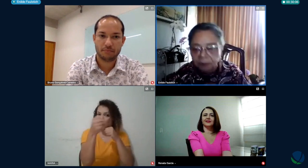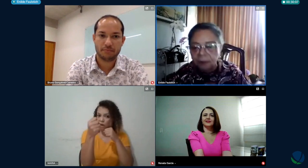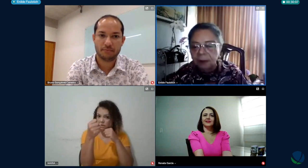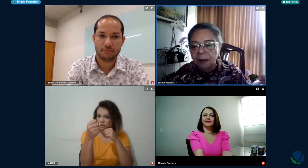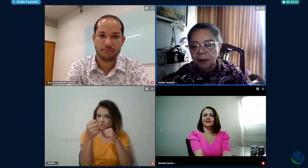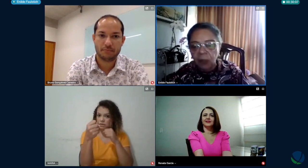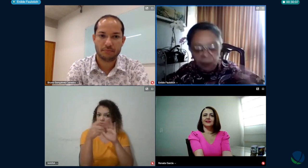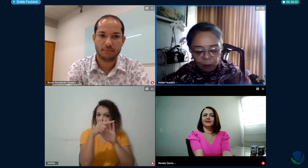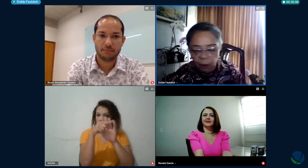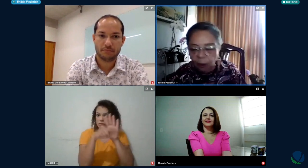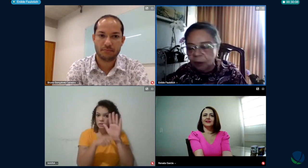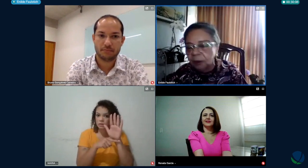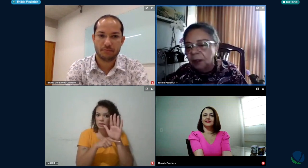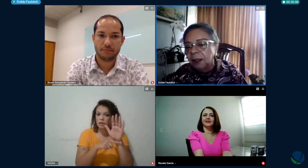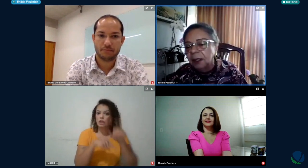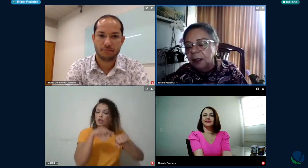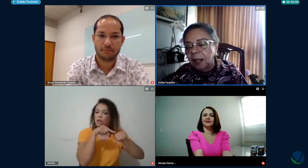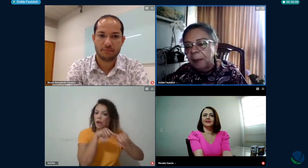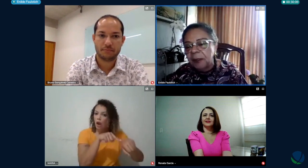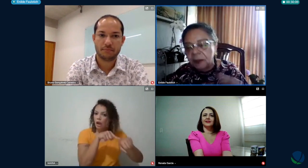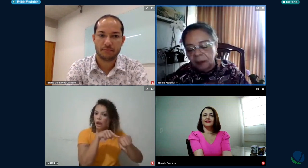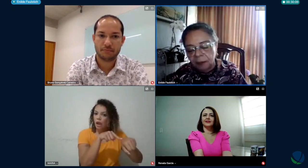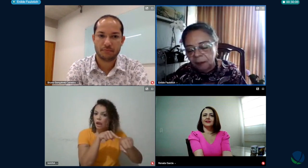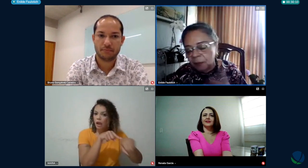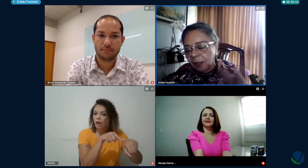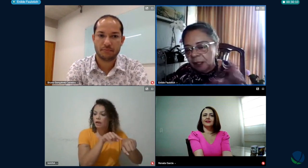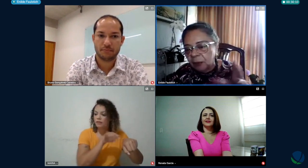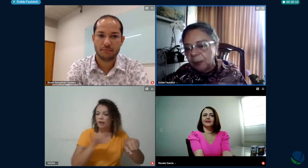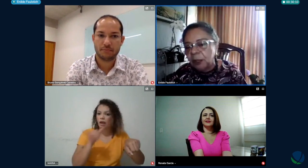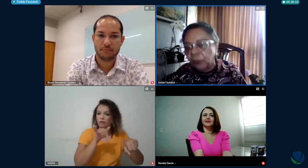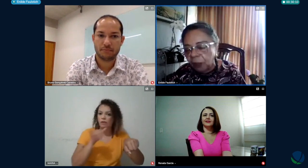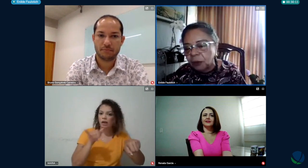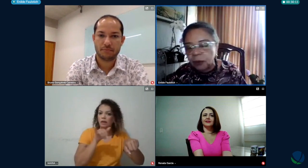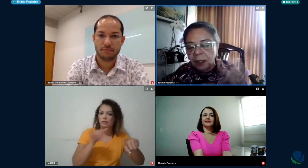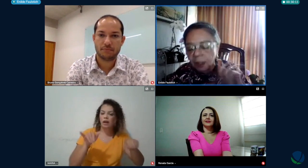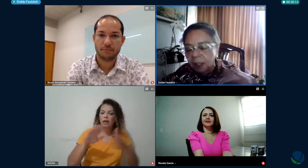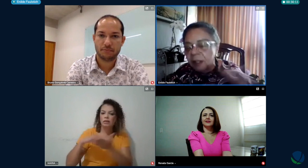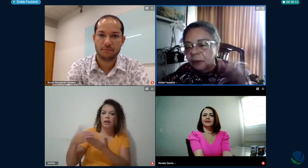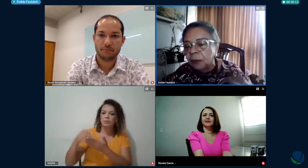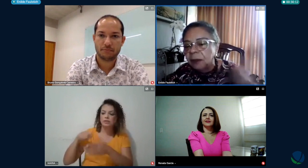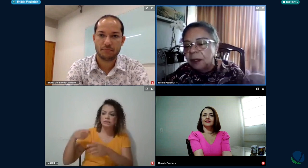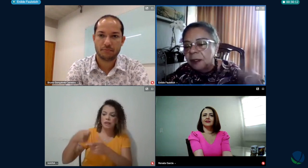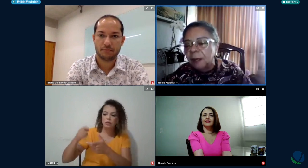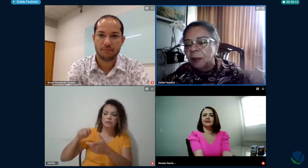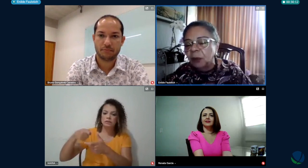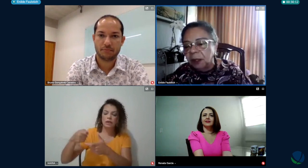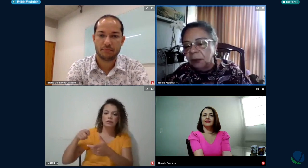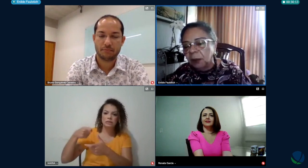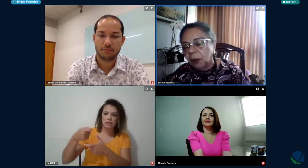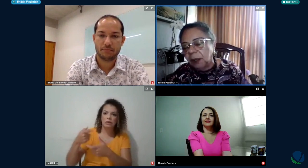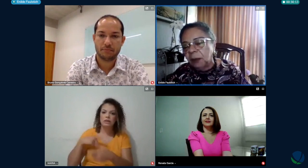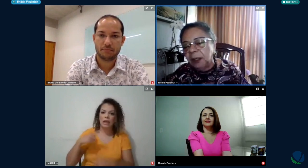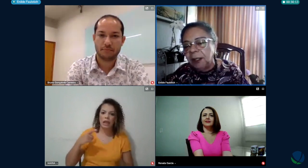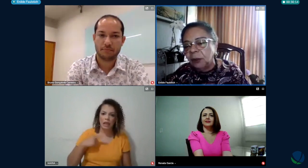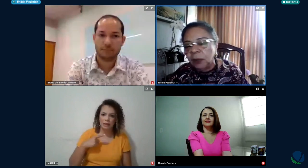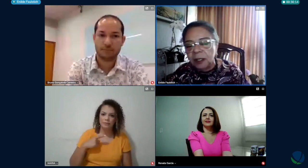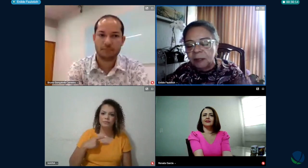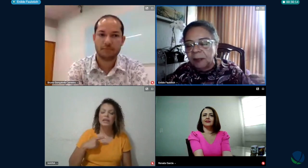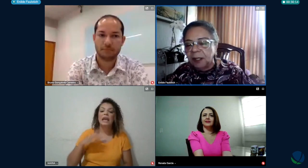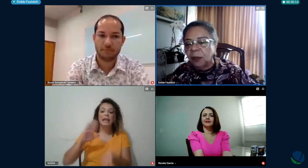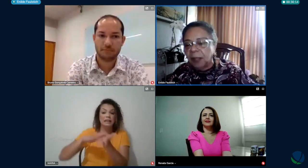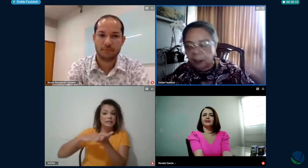toda hora, só que os nossos intérpretes são relativamente fixos, eles vão se habituando com